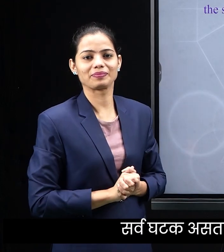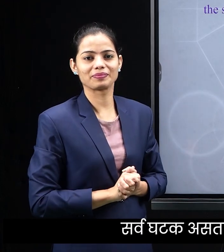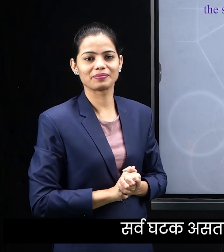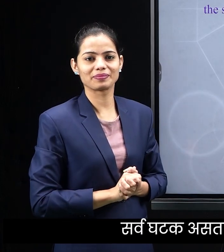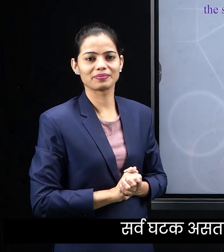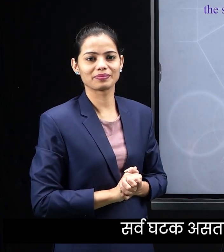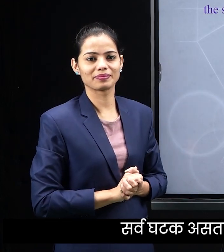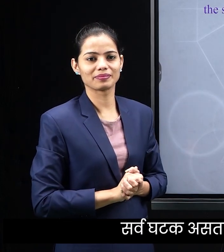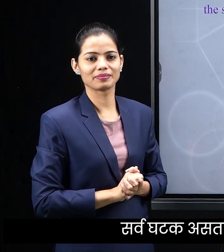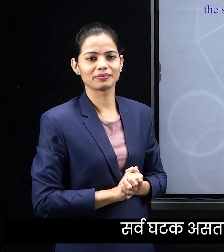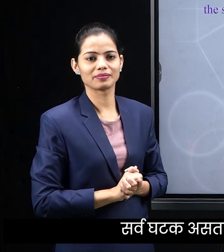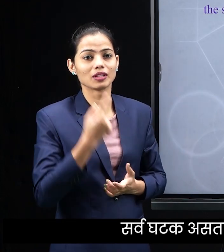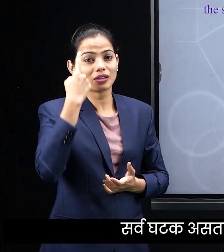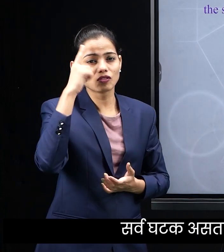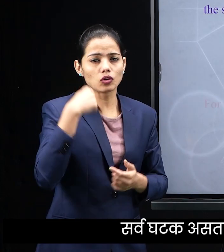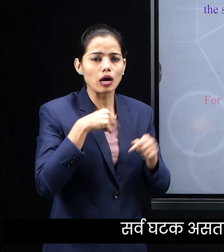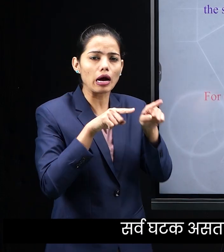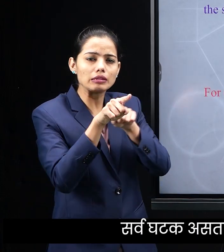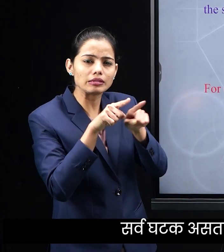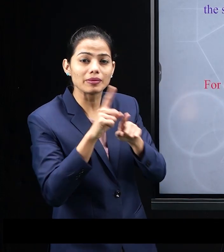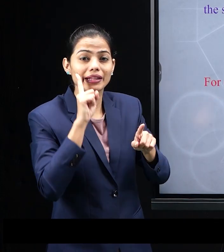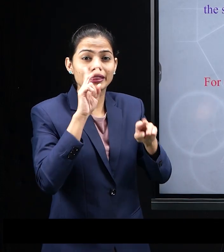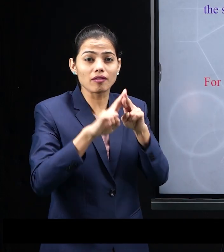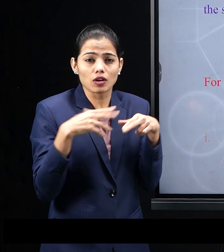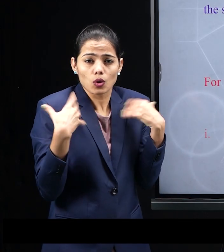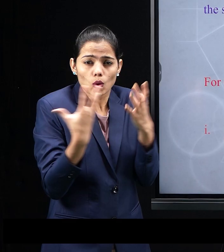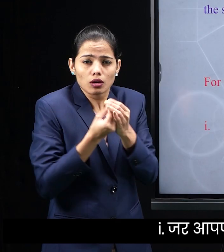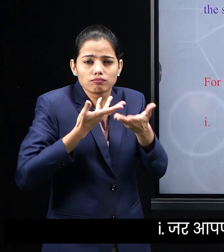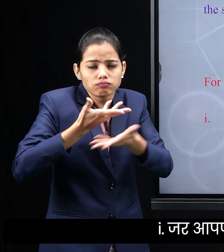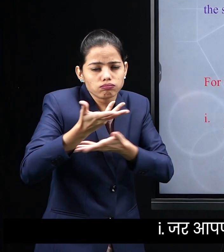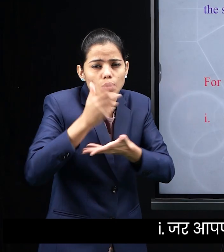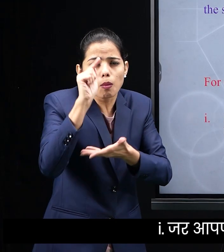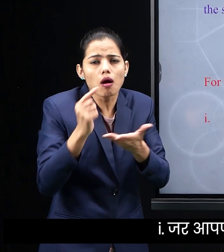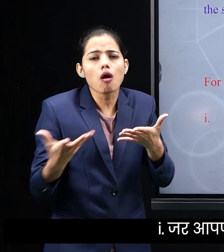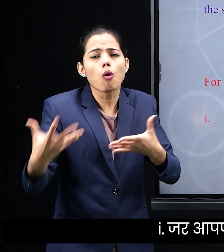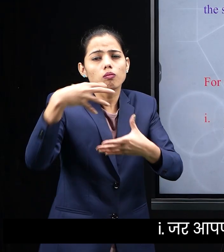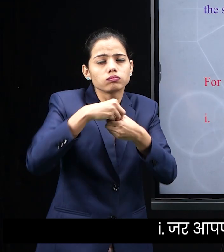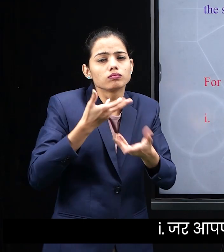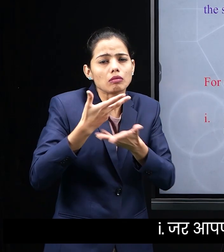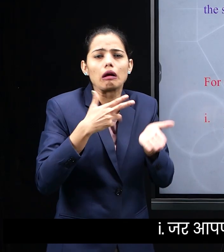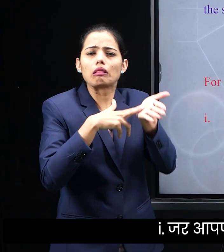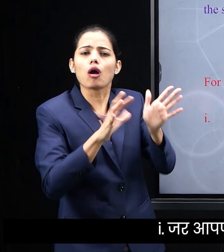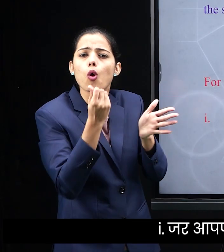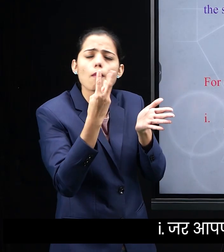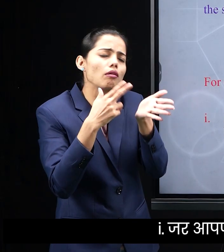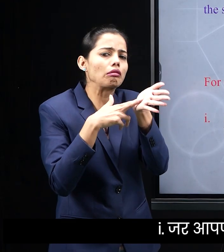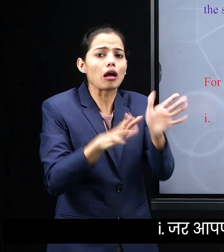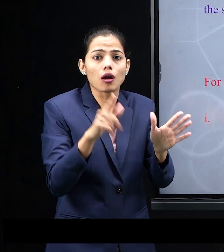सामान्यतः U द्वारे दर्शविले जातात. उदाहरणार्थ, जर आपण नैसर्गिक संख्यांमधील